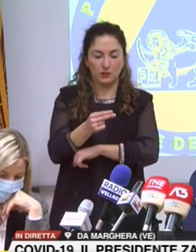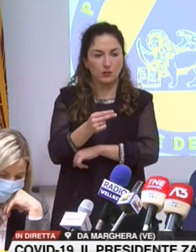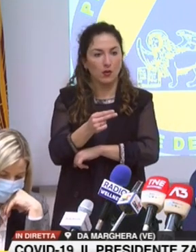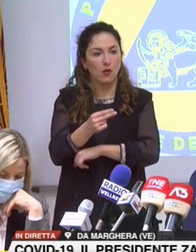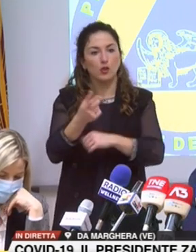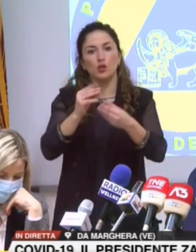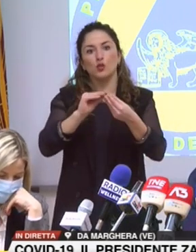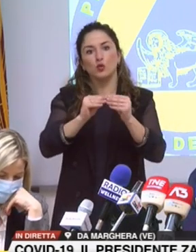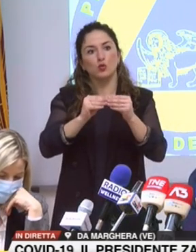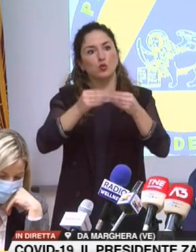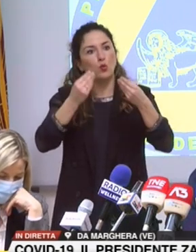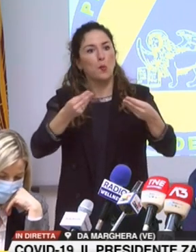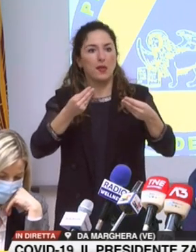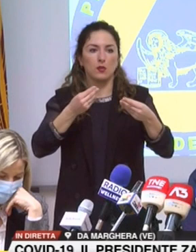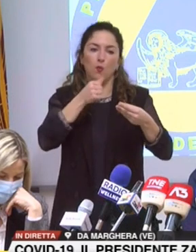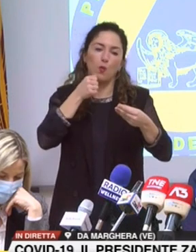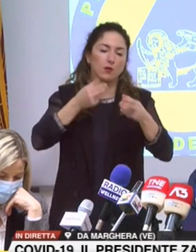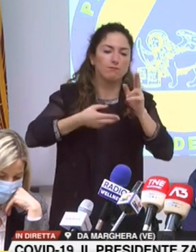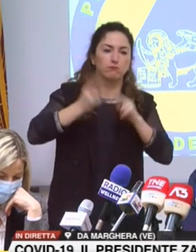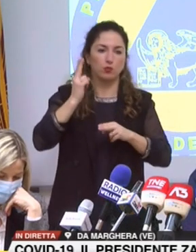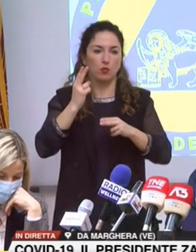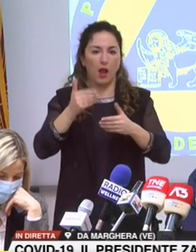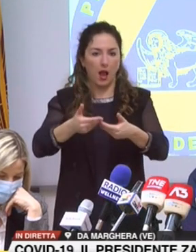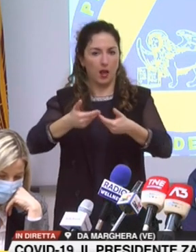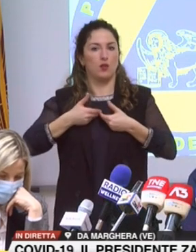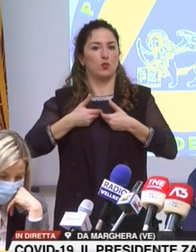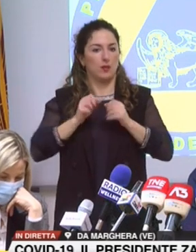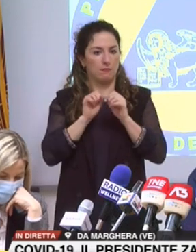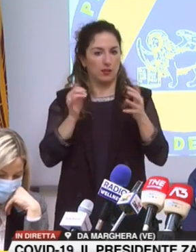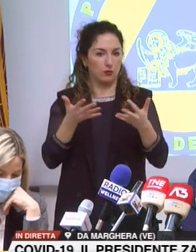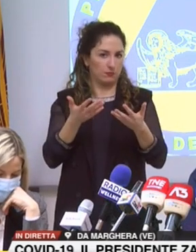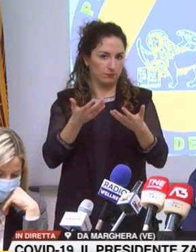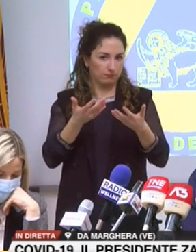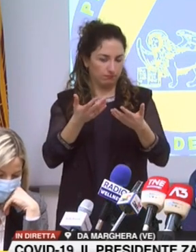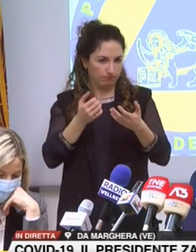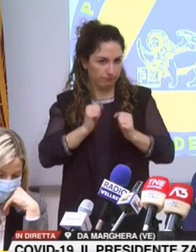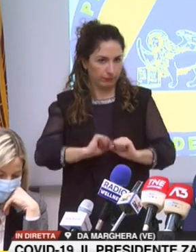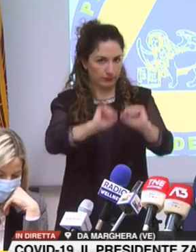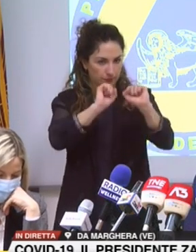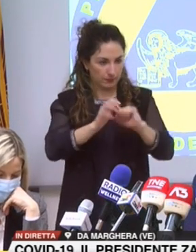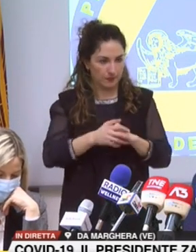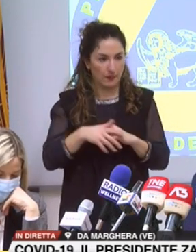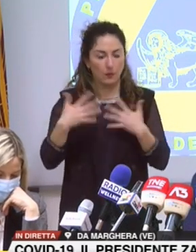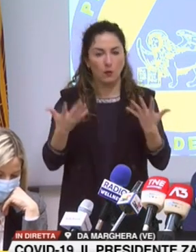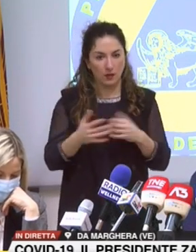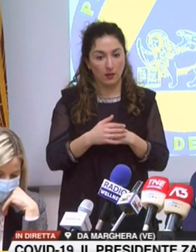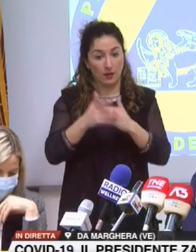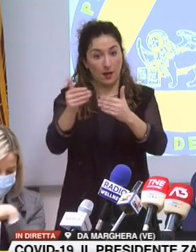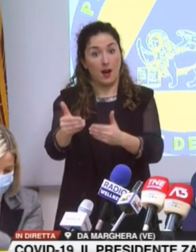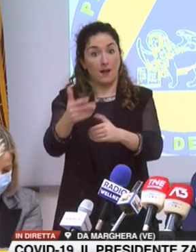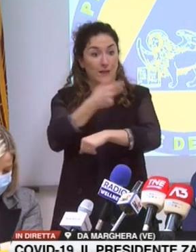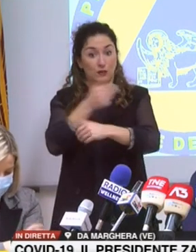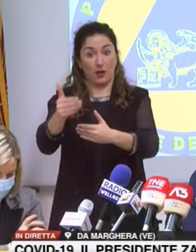che ci traghetterà fuori dalla pandemia. Quindi noi, in un momento in cui abbiamo avuto questo grande anticipo della campagna